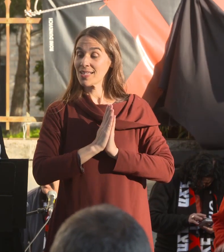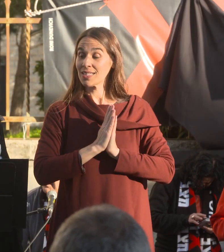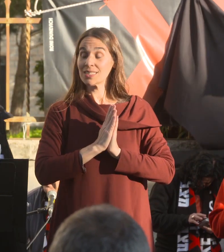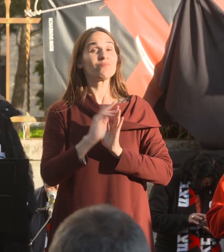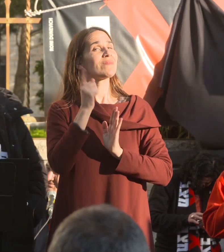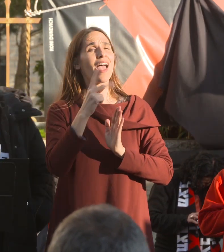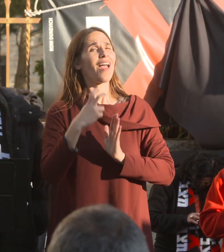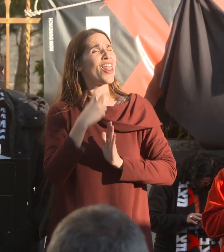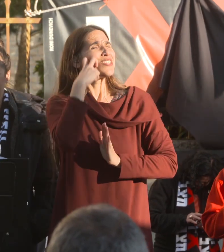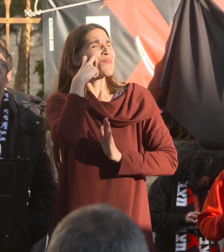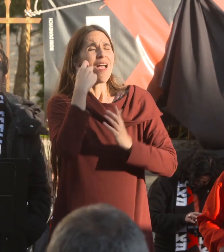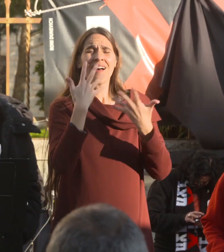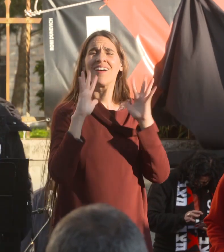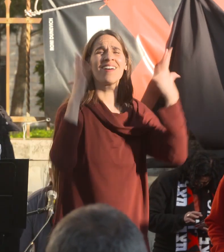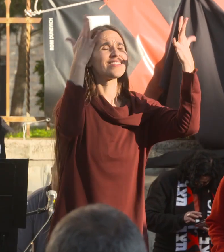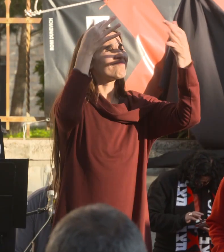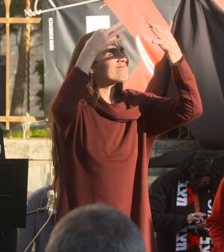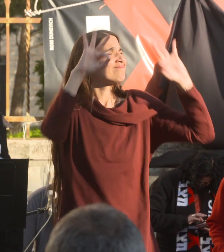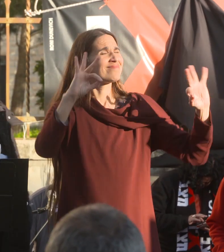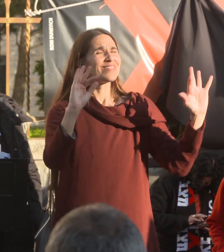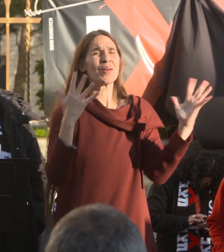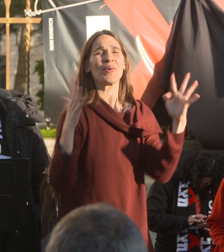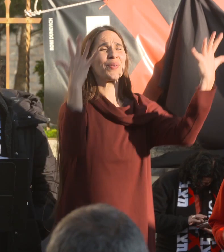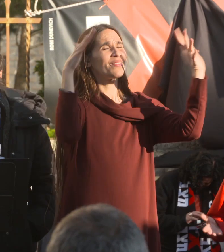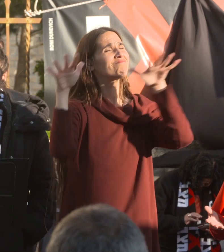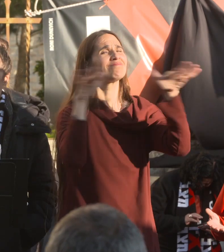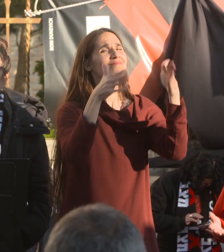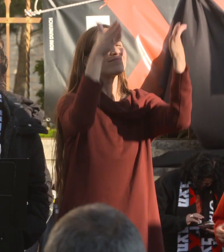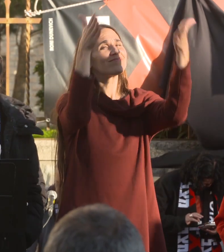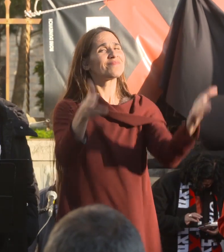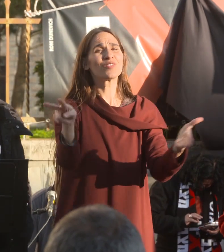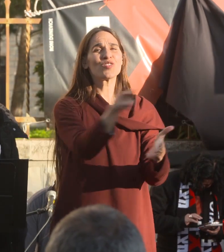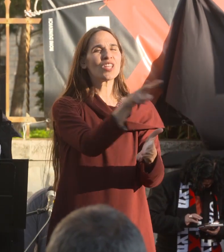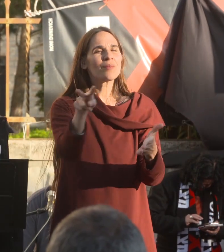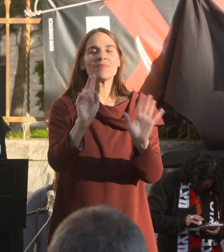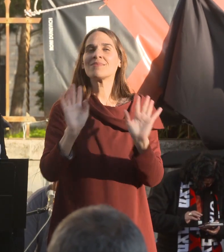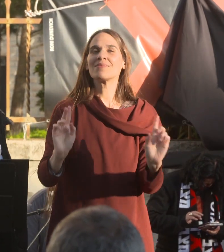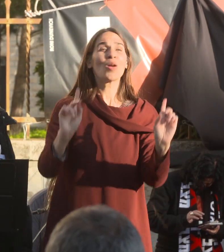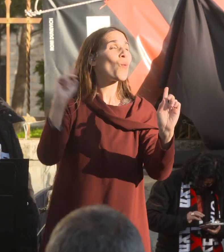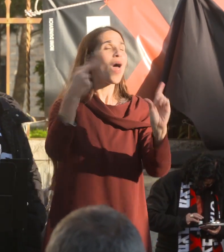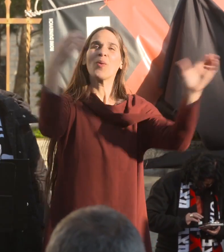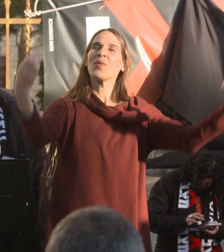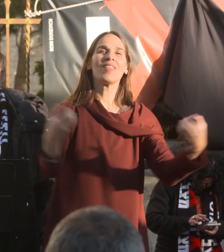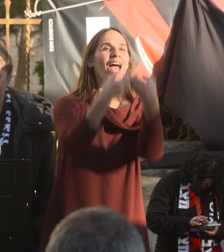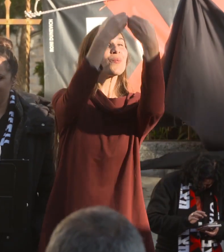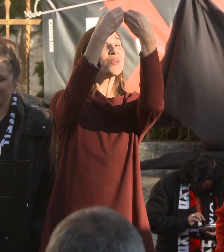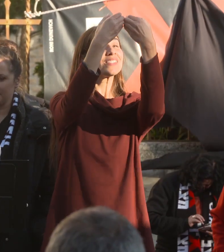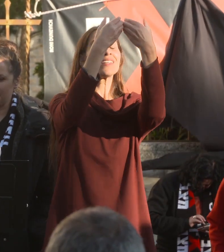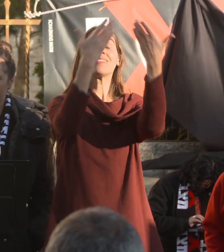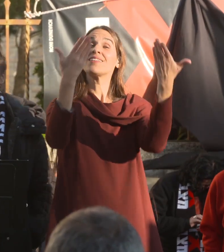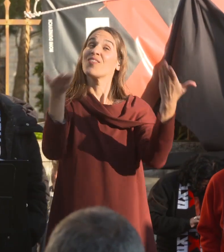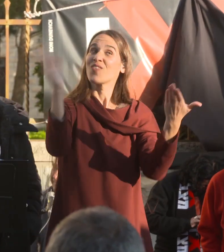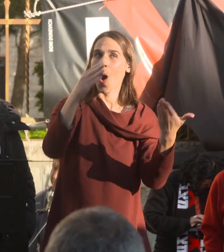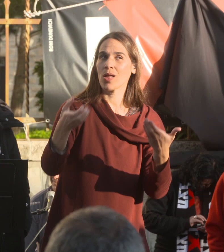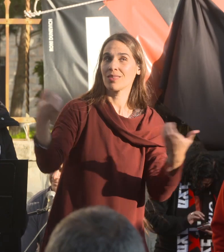לפיכך עלינו לשבח, לפאר, להעלה, להעלה ולכנס. לכבוד האירוע בואו נרים כוסית ועוד